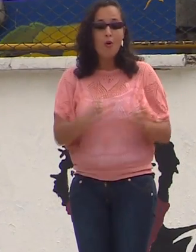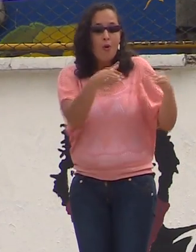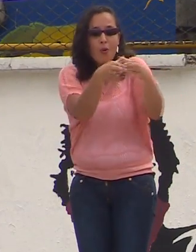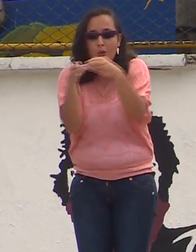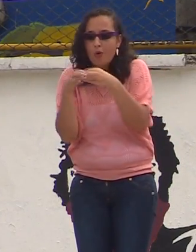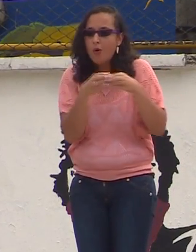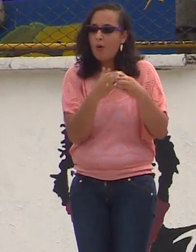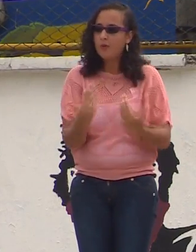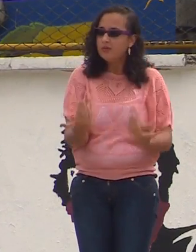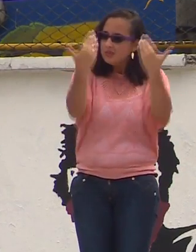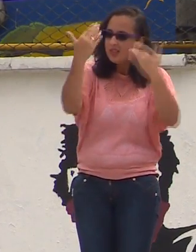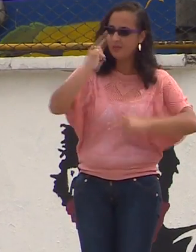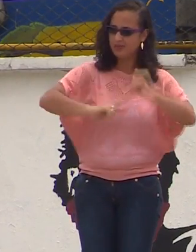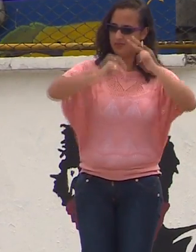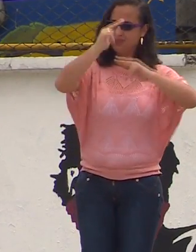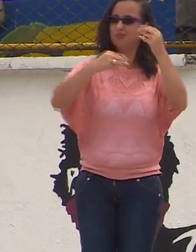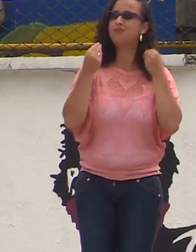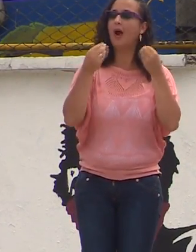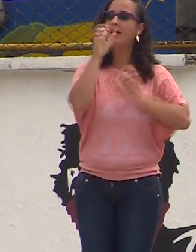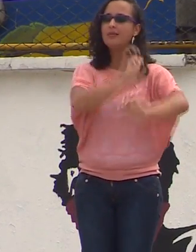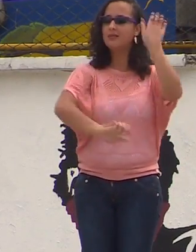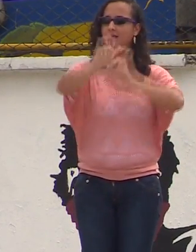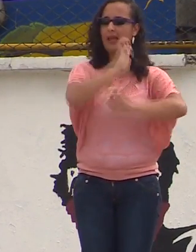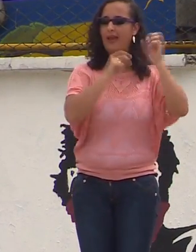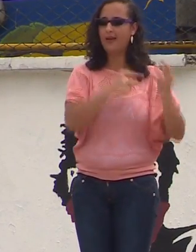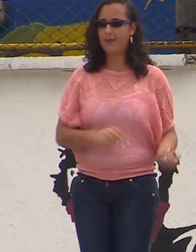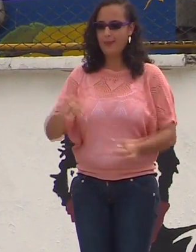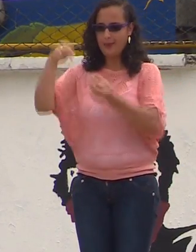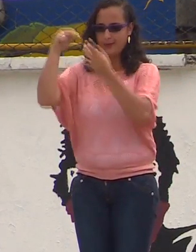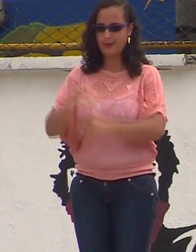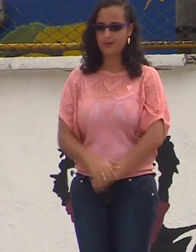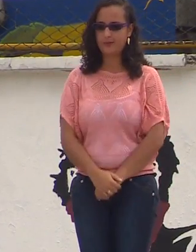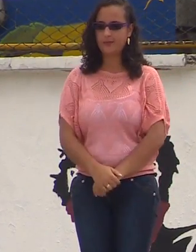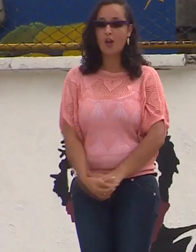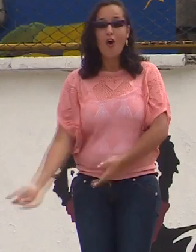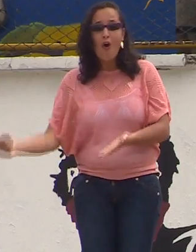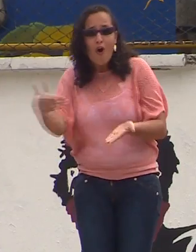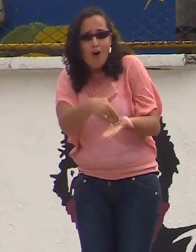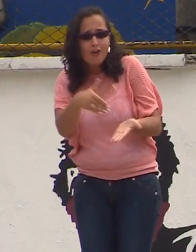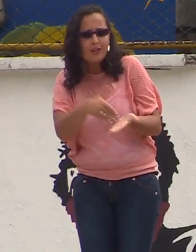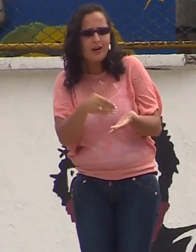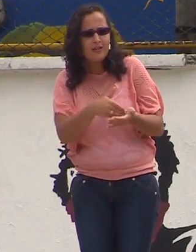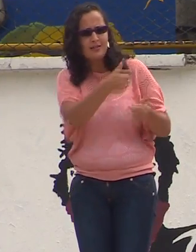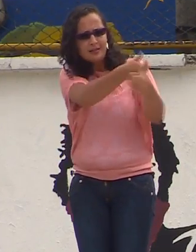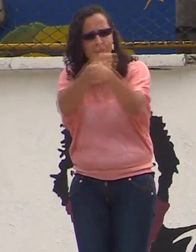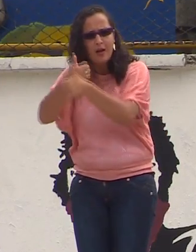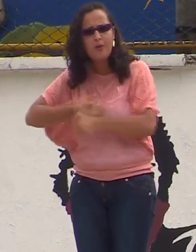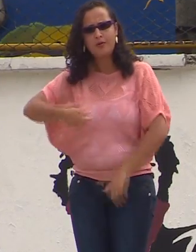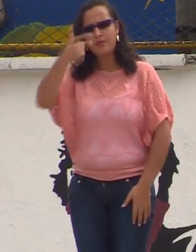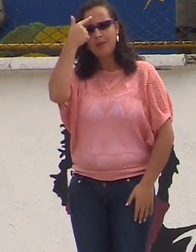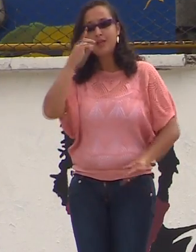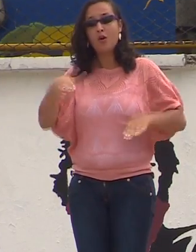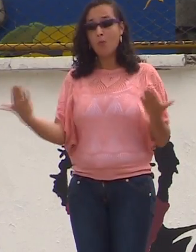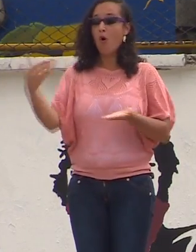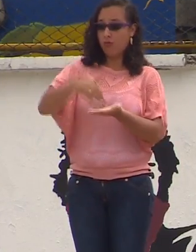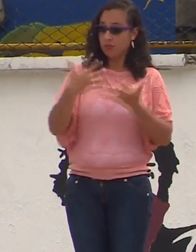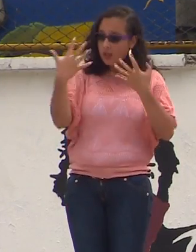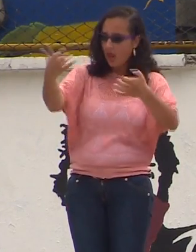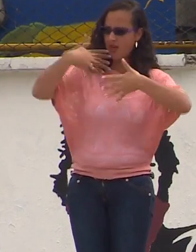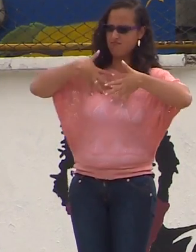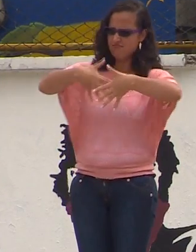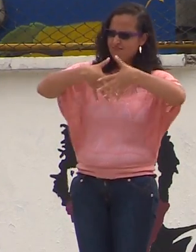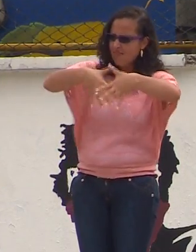Frente Amplio por la Educación. Démosle aire a las posibilidades de movilización